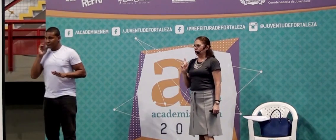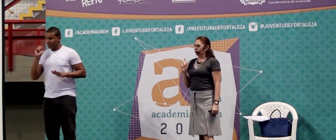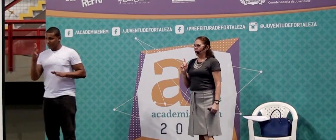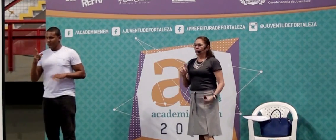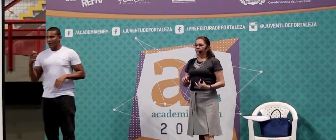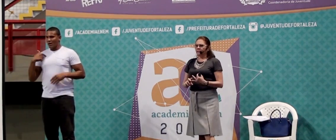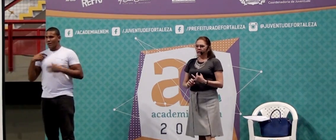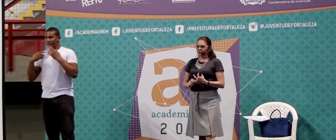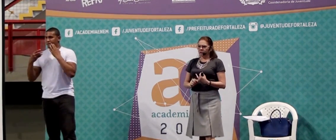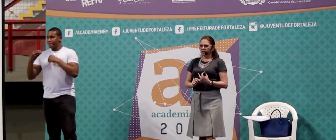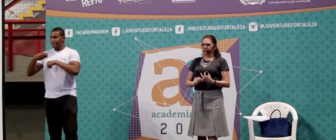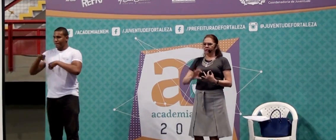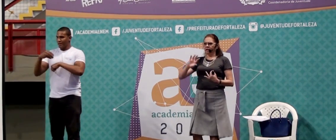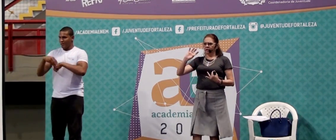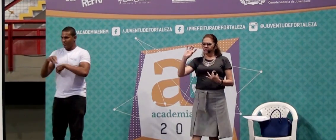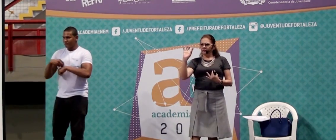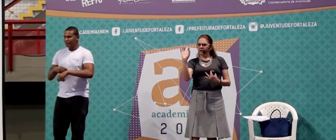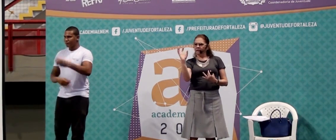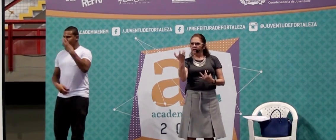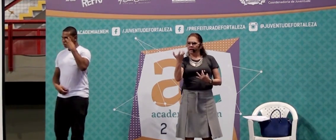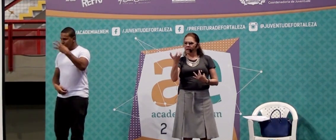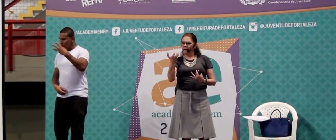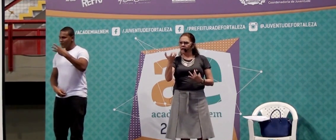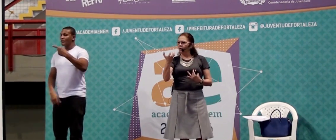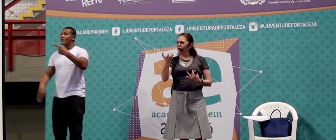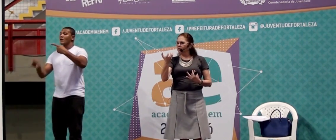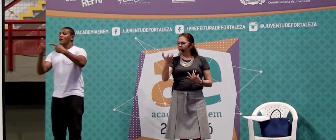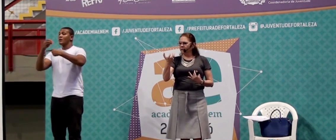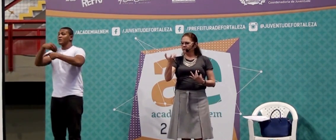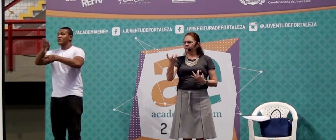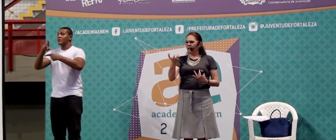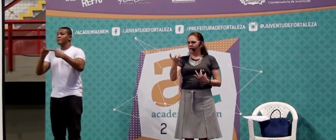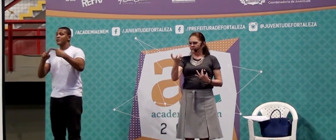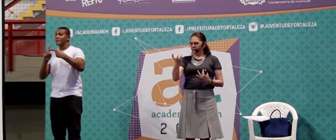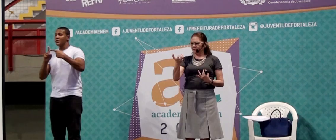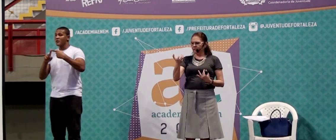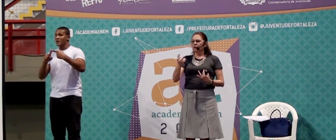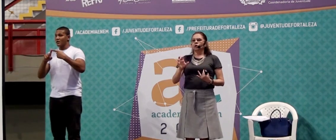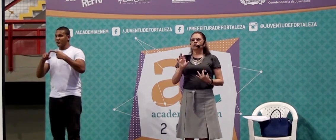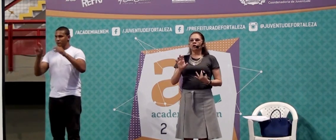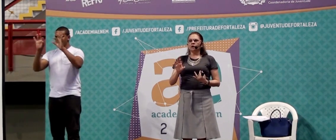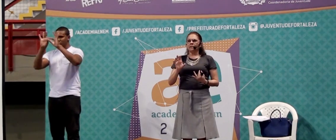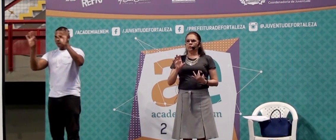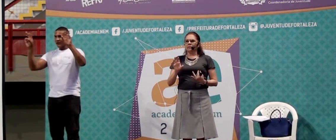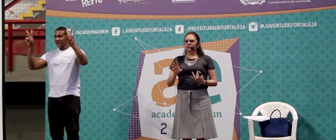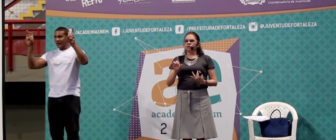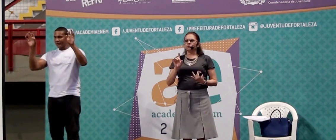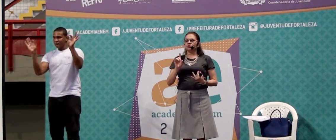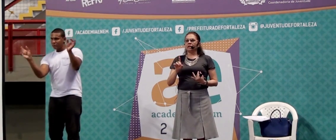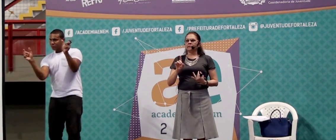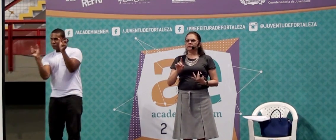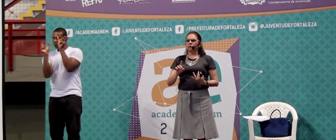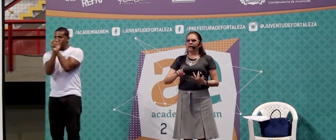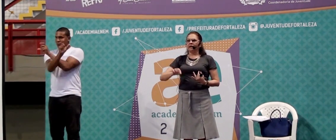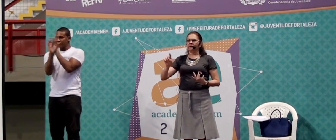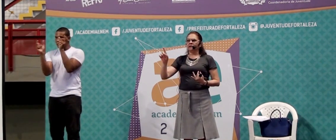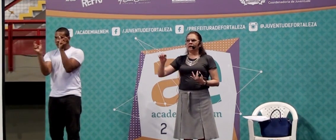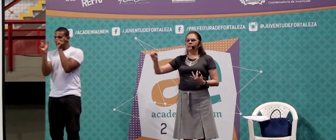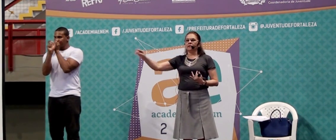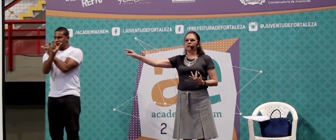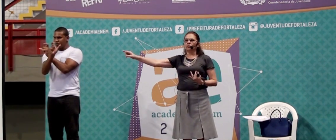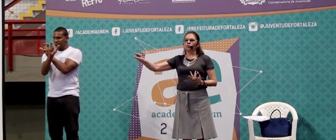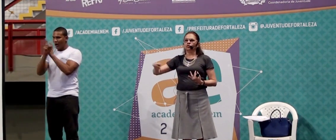do texto. Primeira dica: inverter a ordem das palavras. Normalmente, os temas do